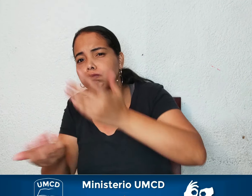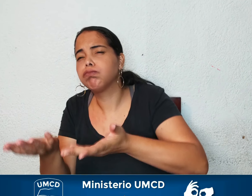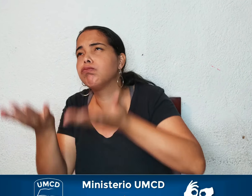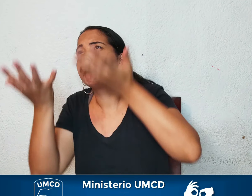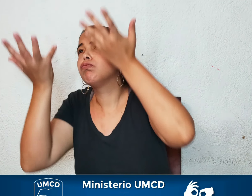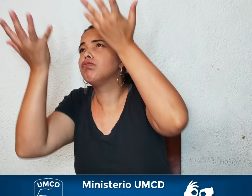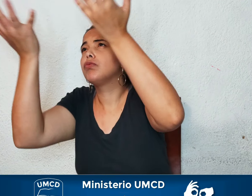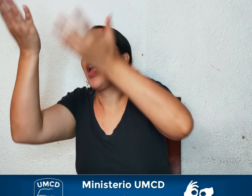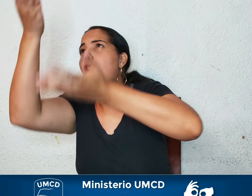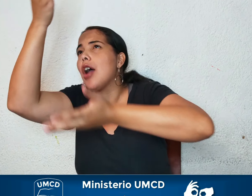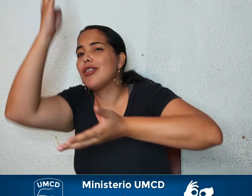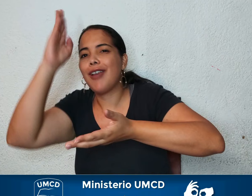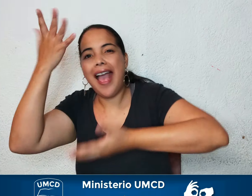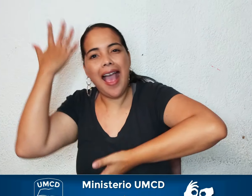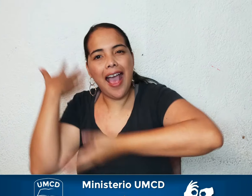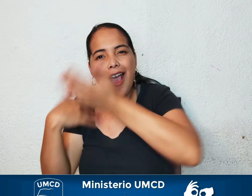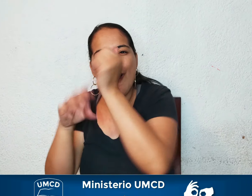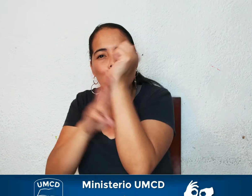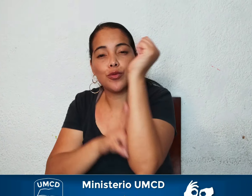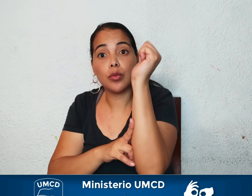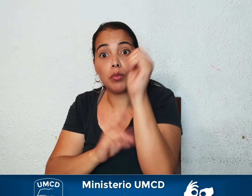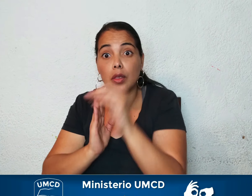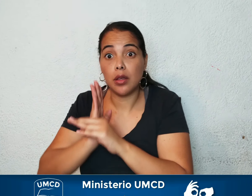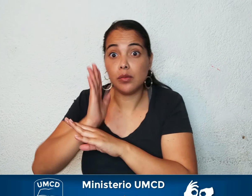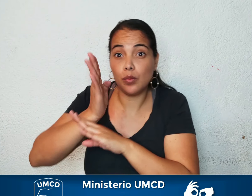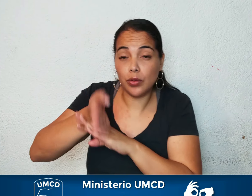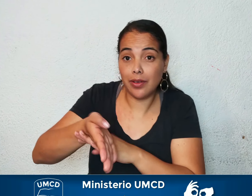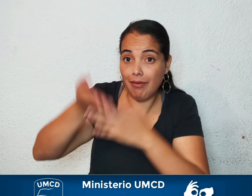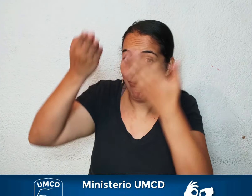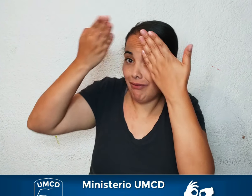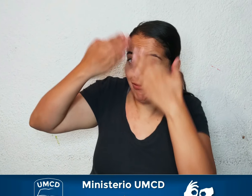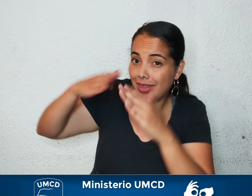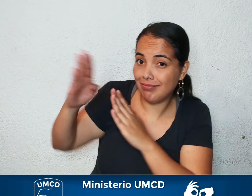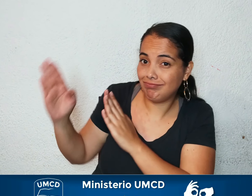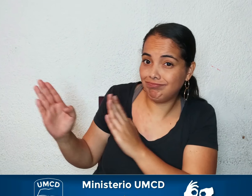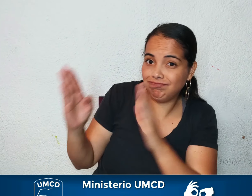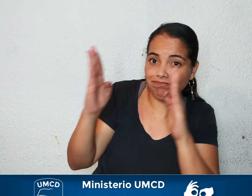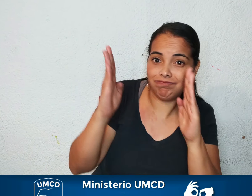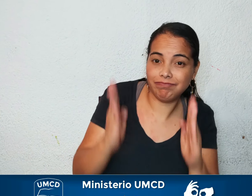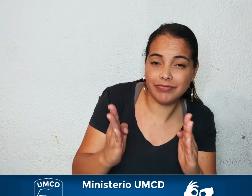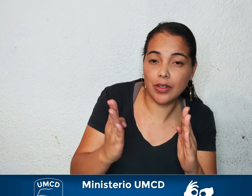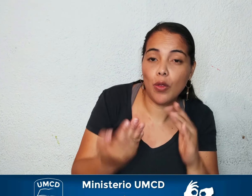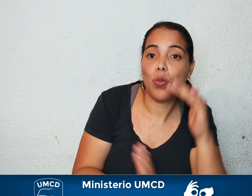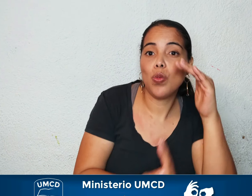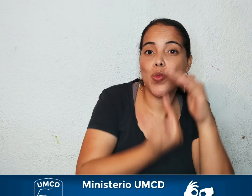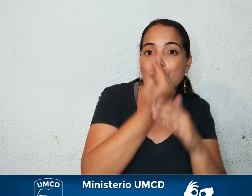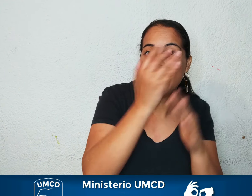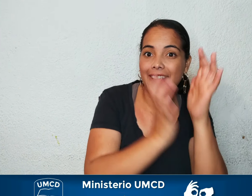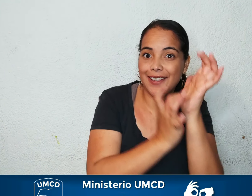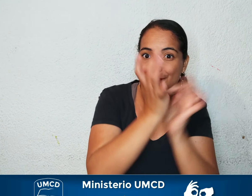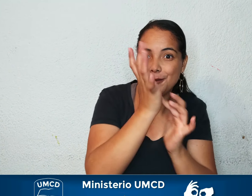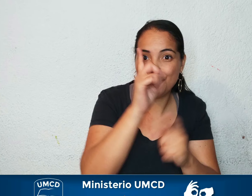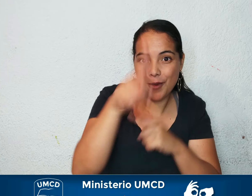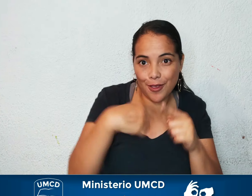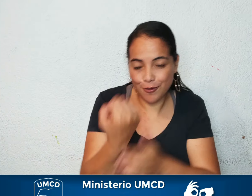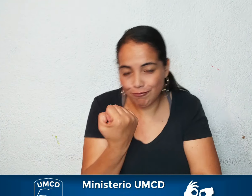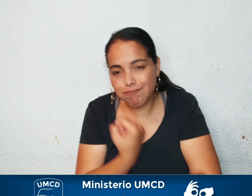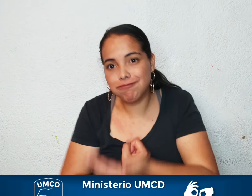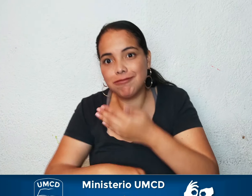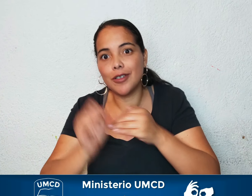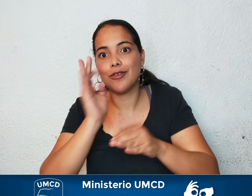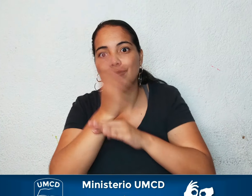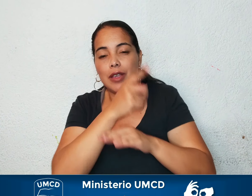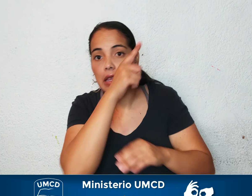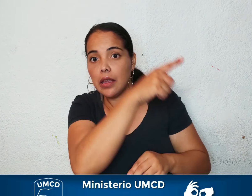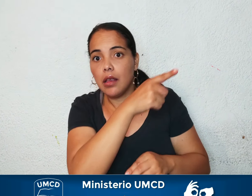de ese animal. Era tomada la sangre y derramada sobre el altar, de tal manera de que esa sangre